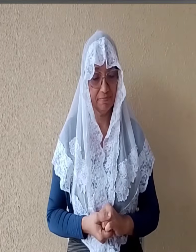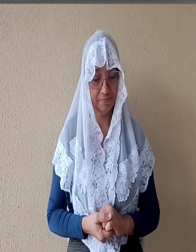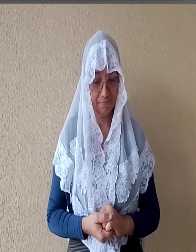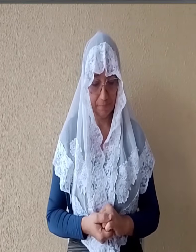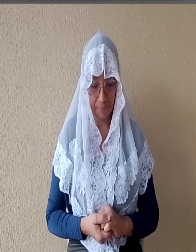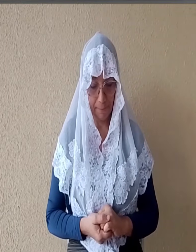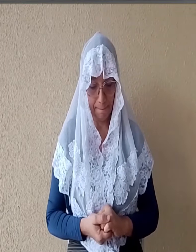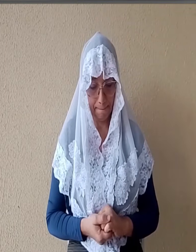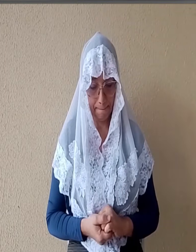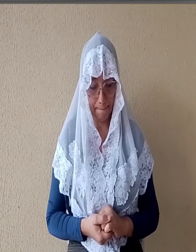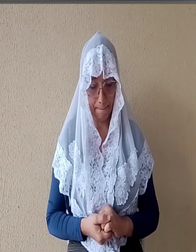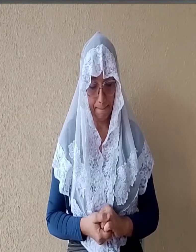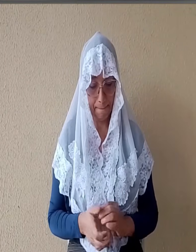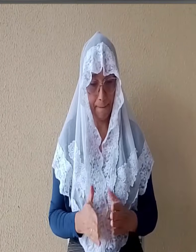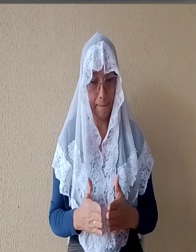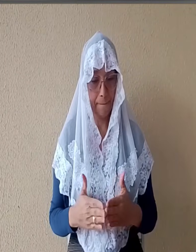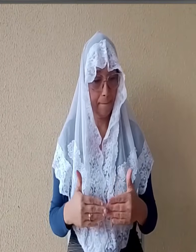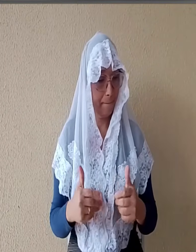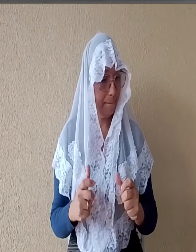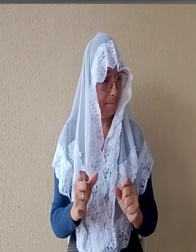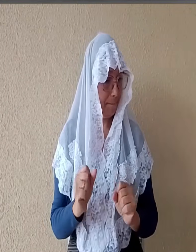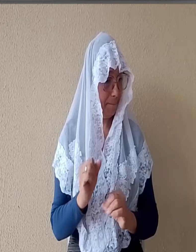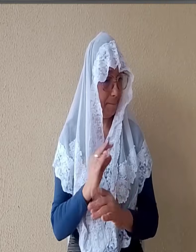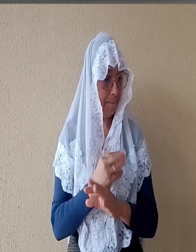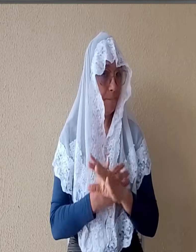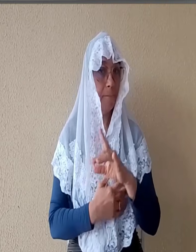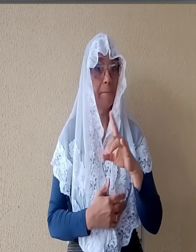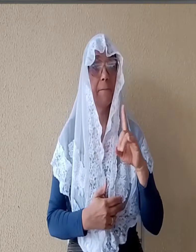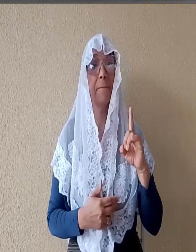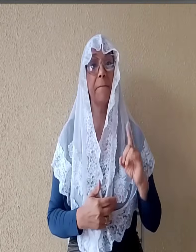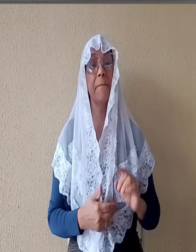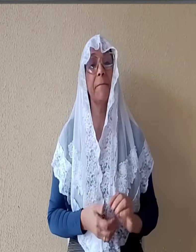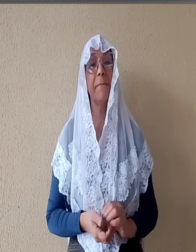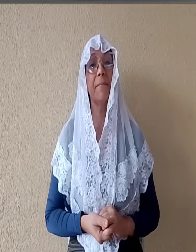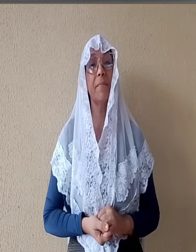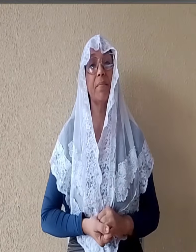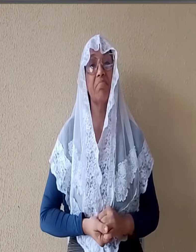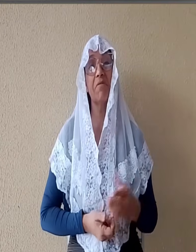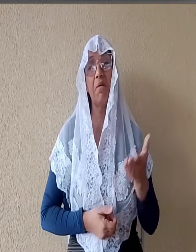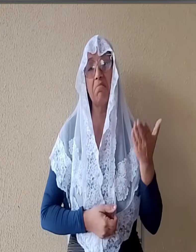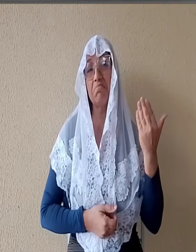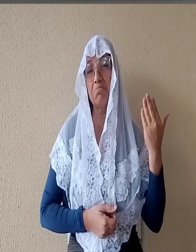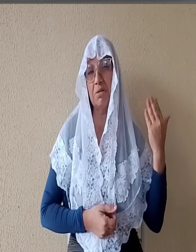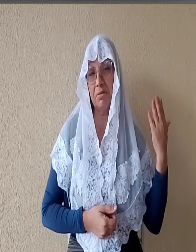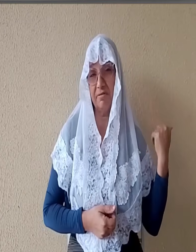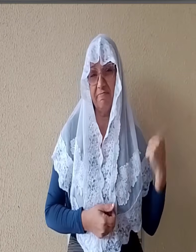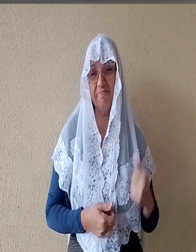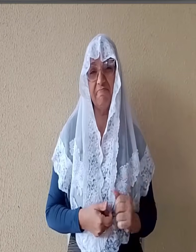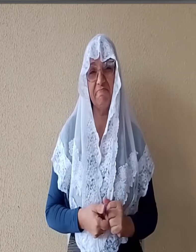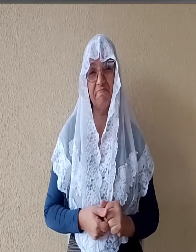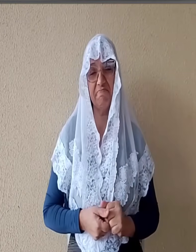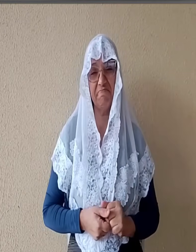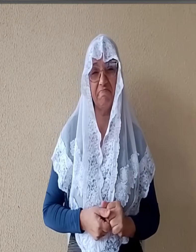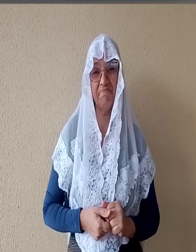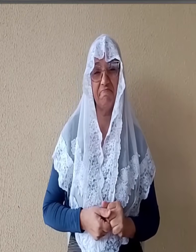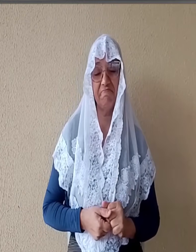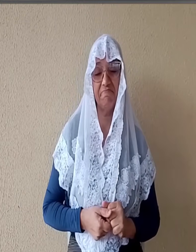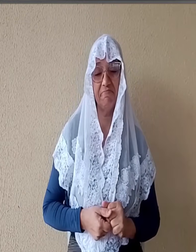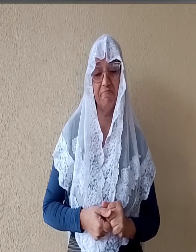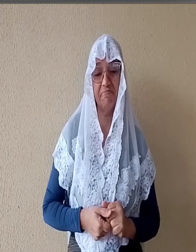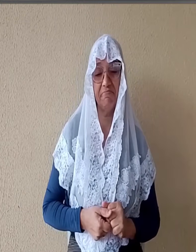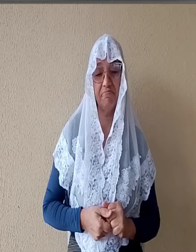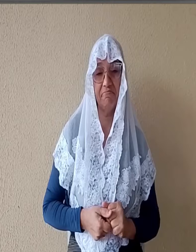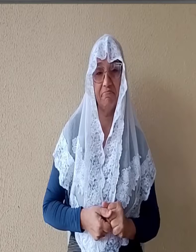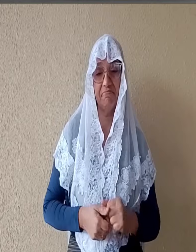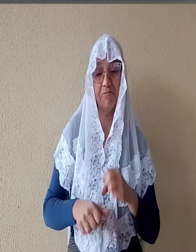de outros. Mas diz Deus por esta palavra, é para voltar. E se não voltar, irmão, a obra de Deus vai estagnar. Ela